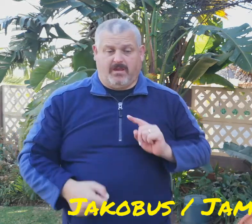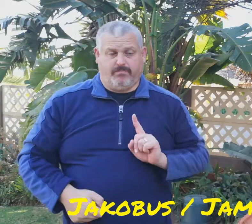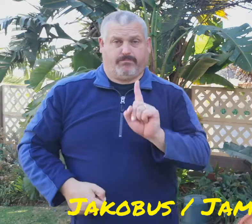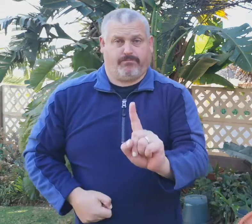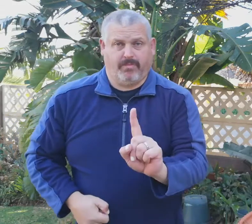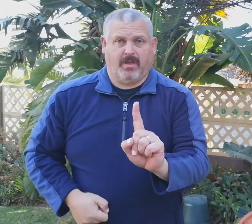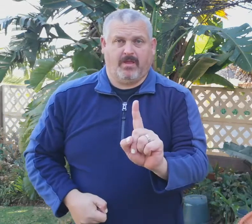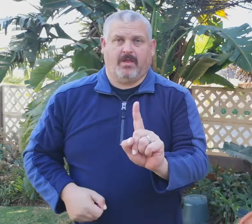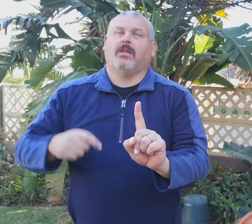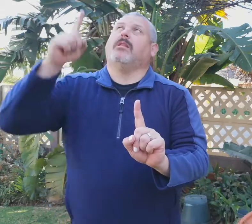2018. Ek.